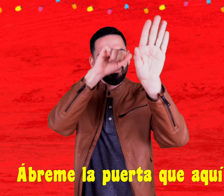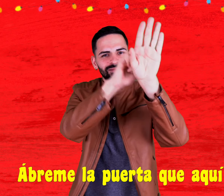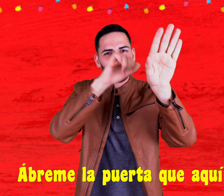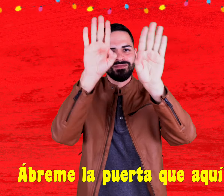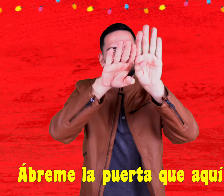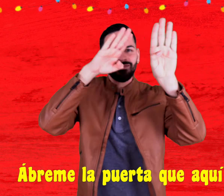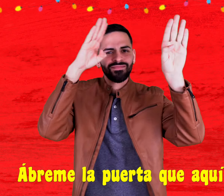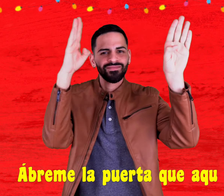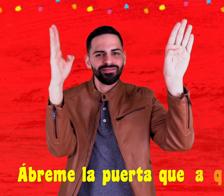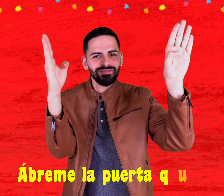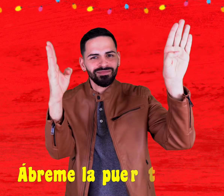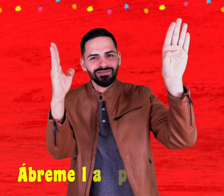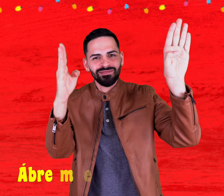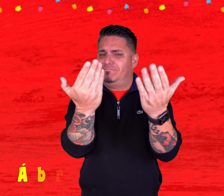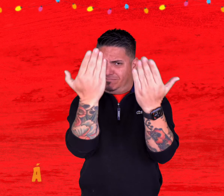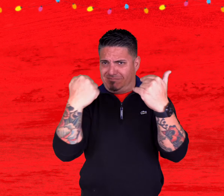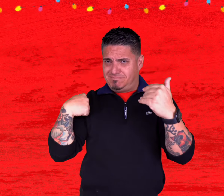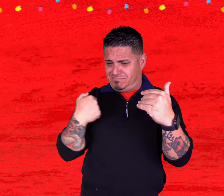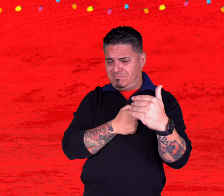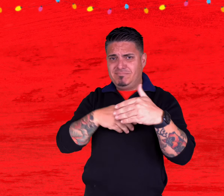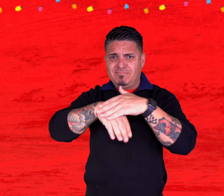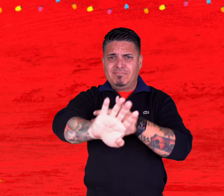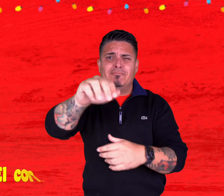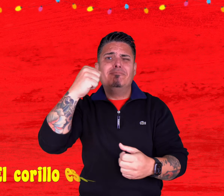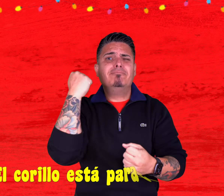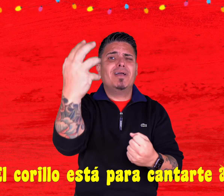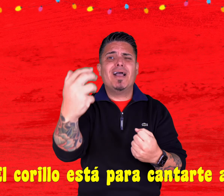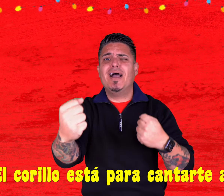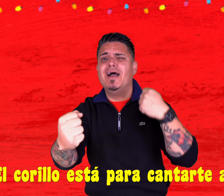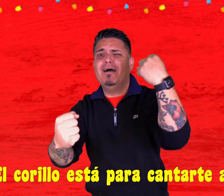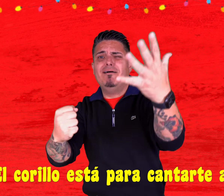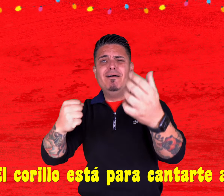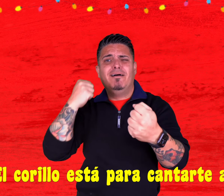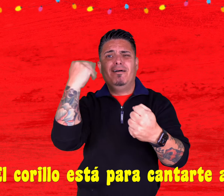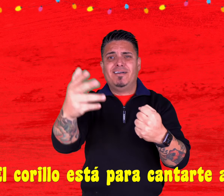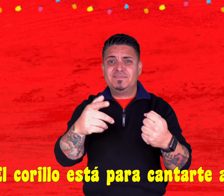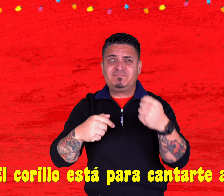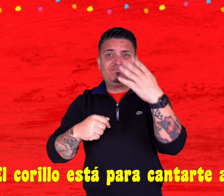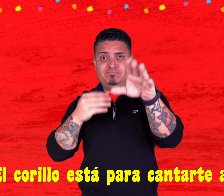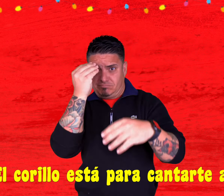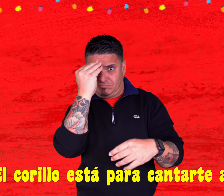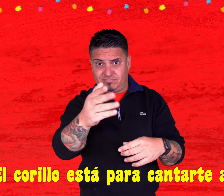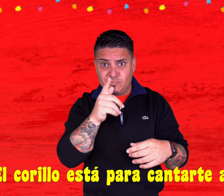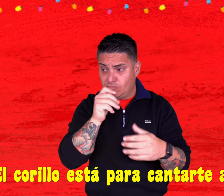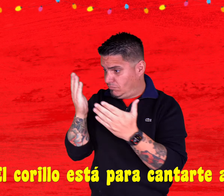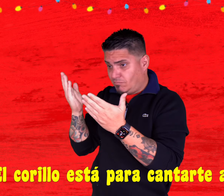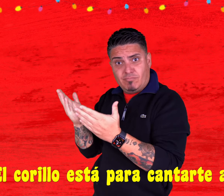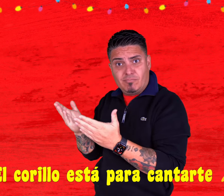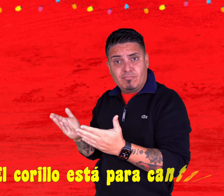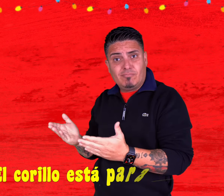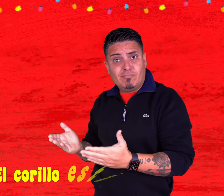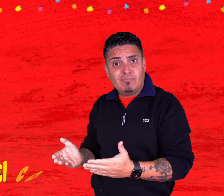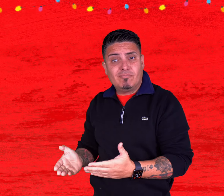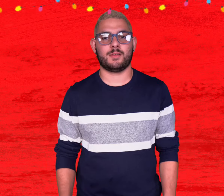abre la puerta de ti, el corillo está, va a cantarte a ti. Que me